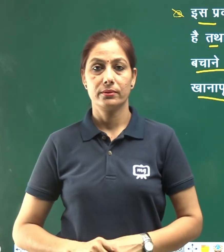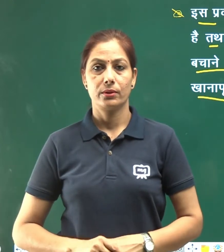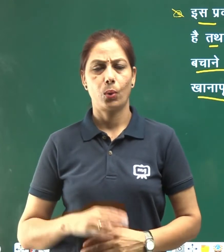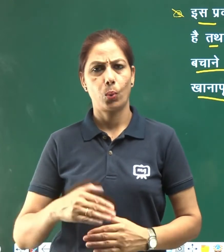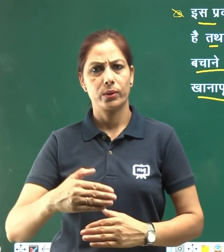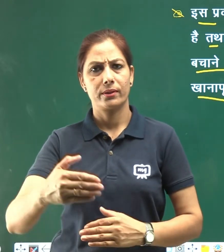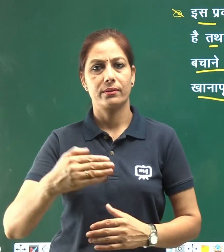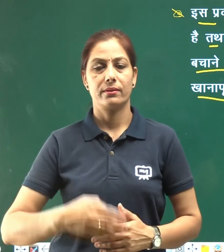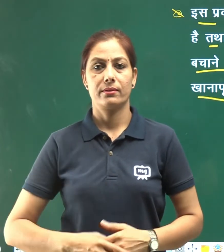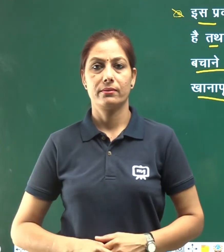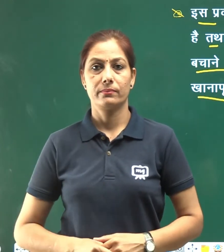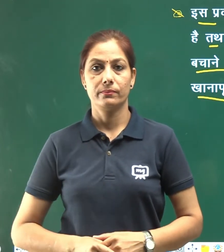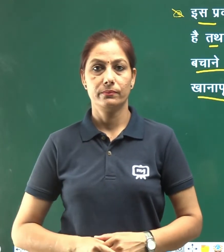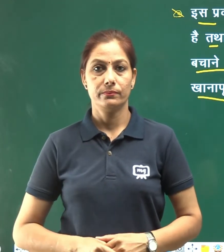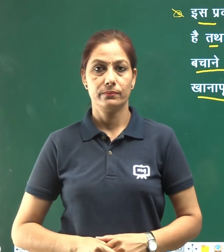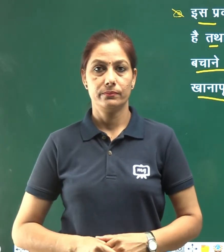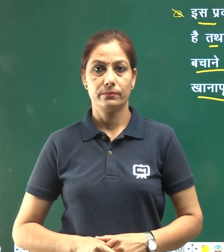होती रहती है।